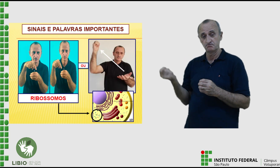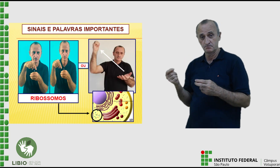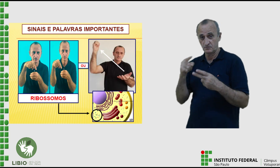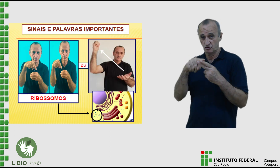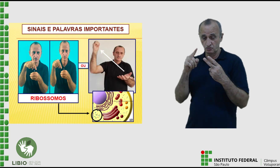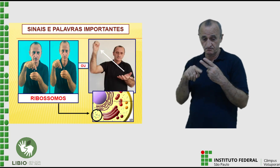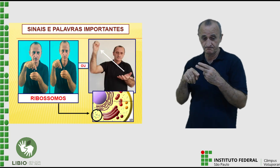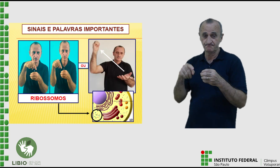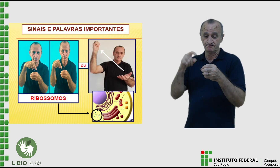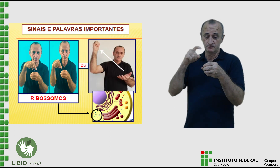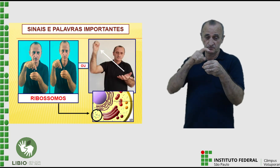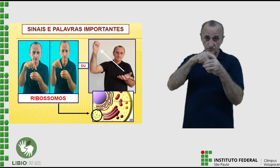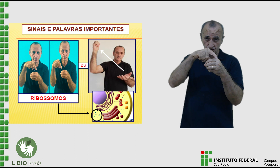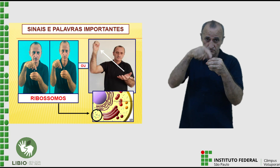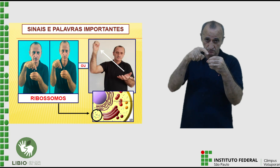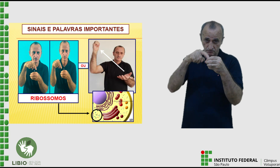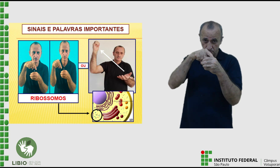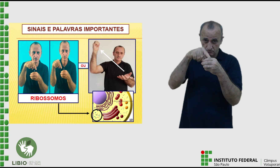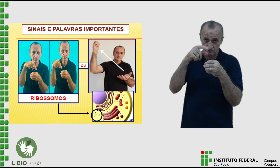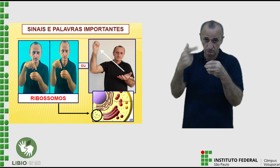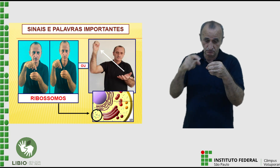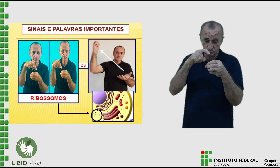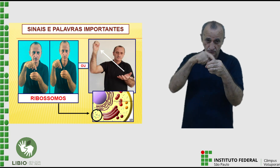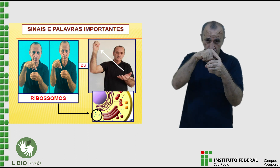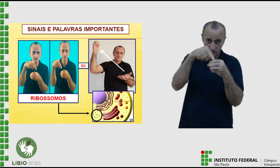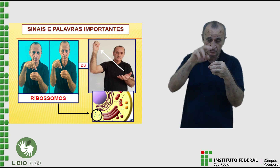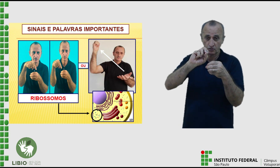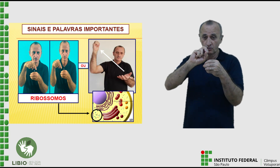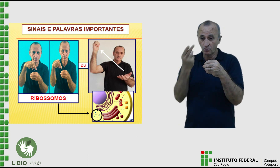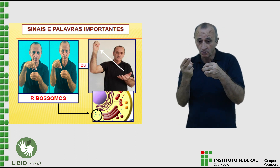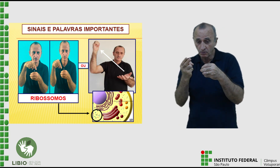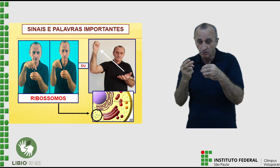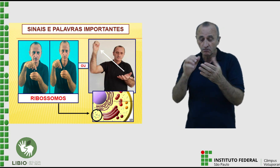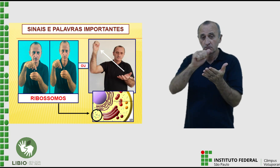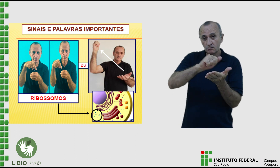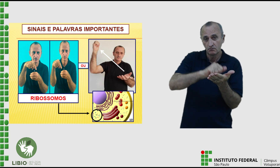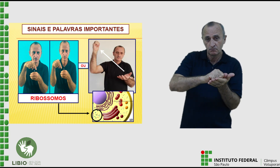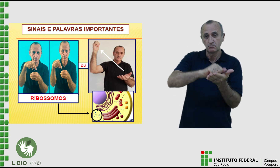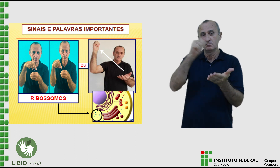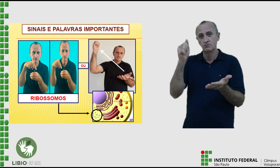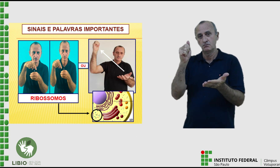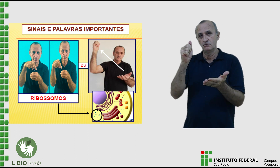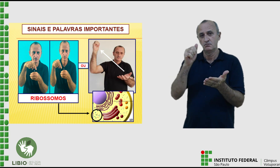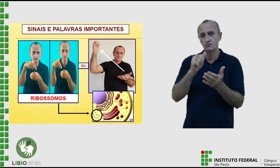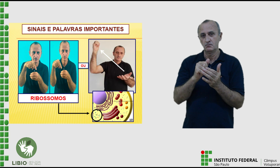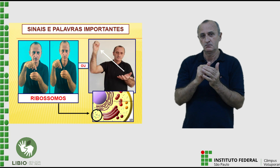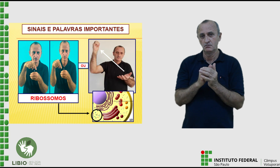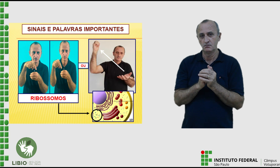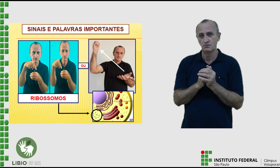Sinal, dois sinais, olha, ribossomos ou esse sinal para ribossomos.